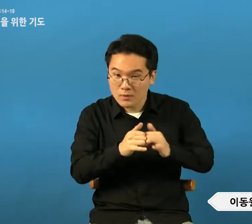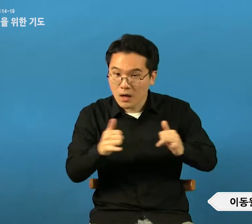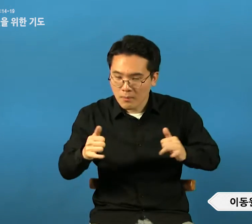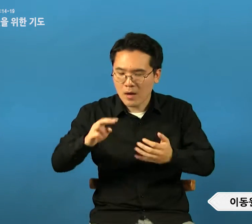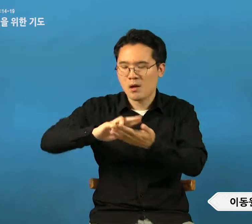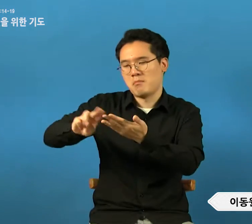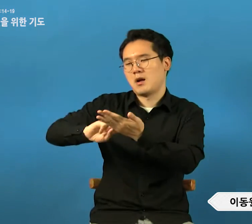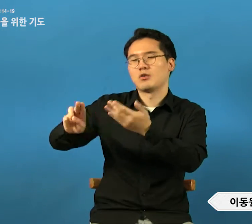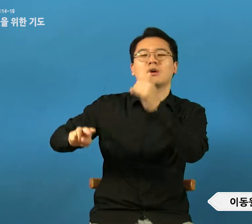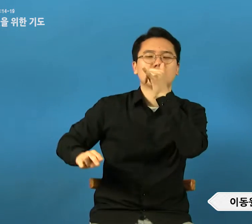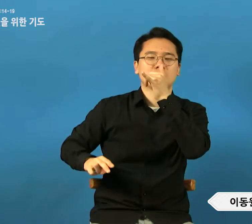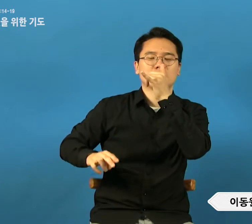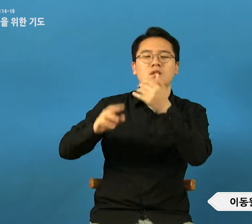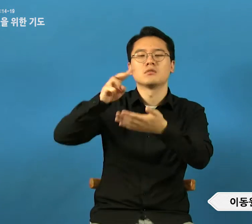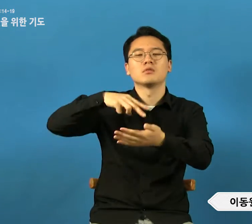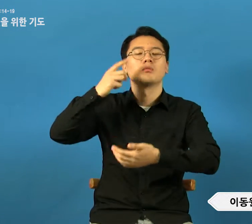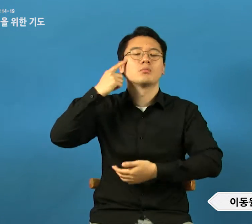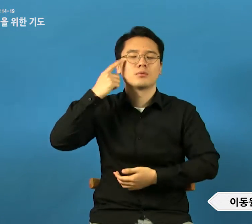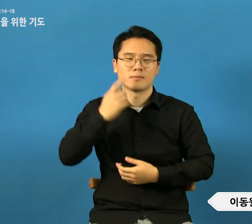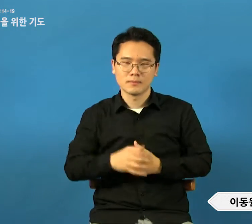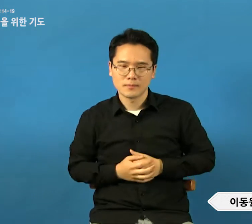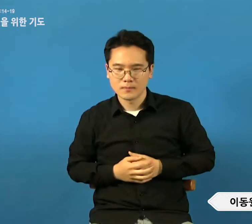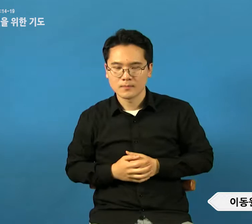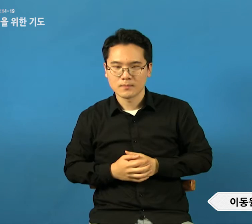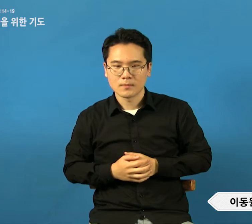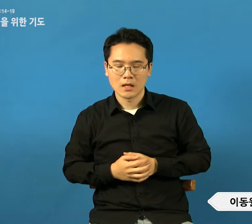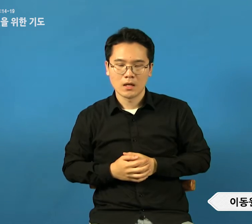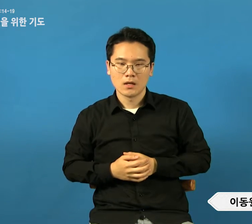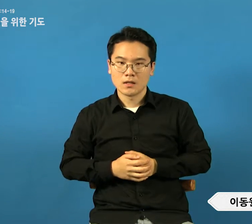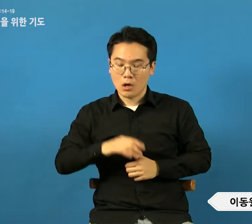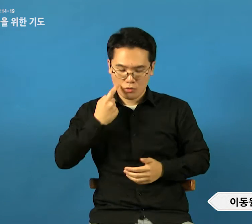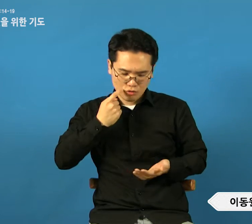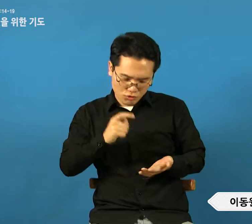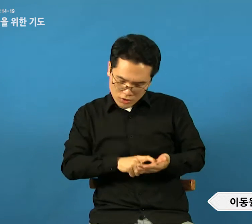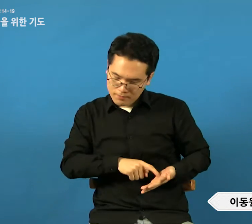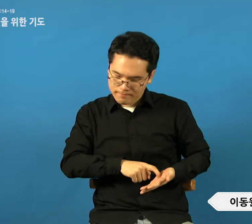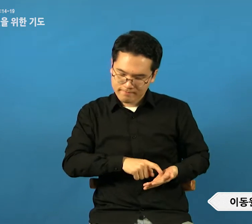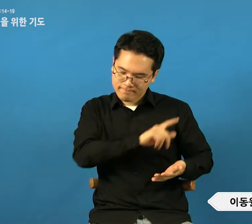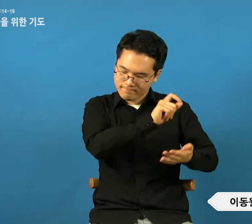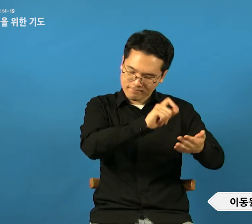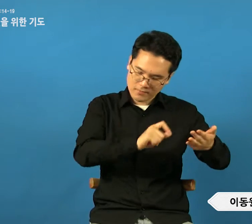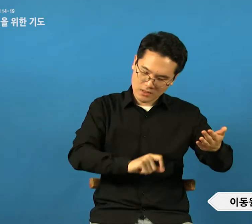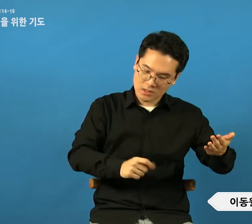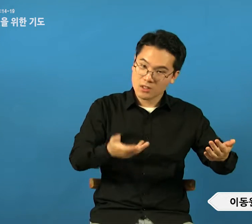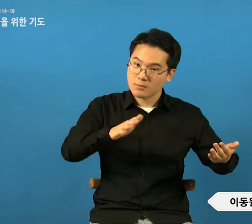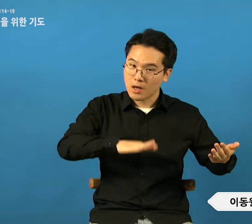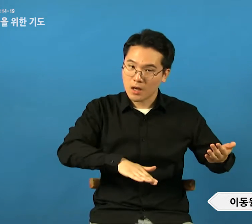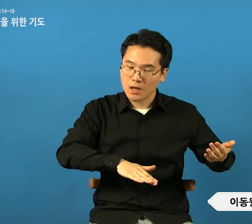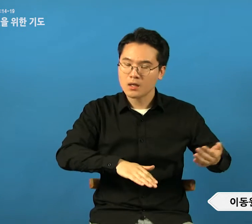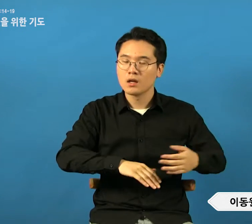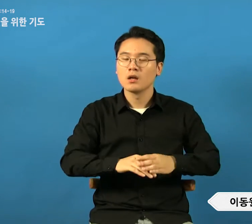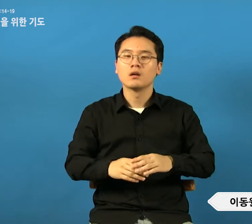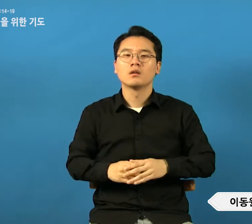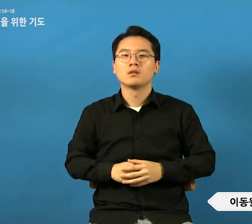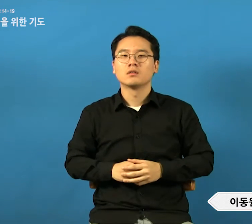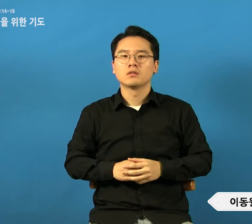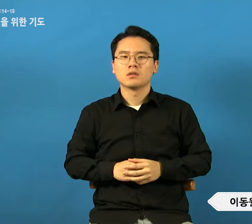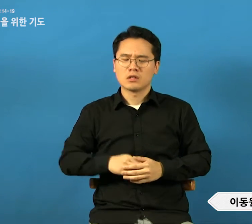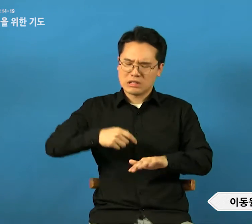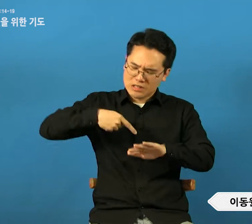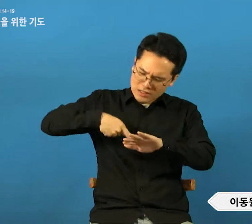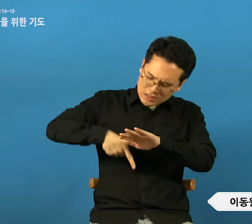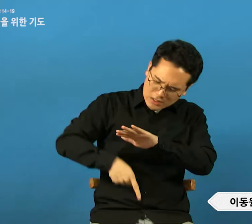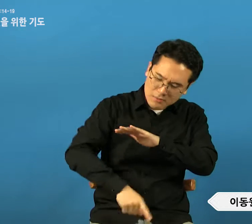집. 이것은 아주 쉽게 쓰여졌지만 심오한 내용을 갖고 우리에게